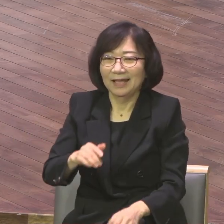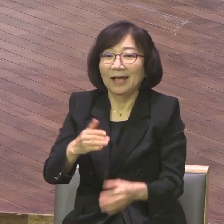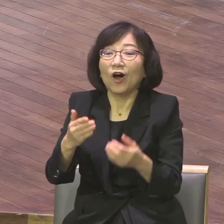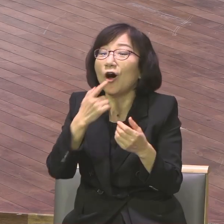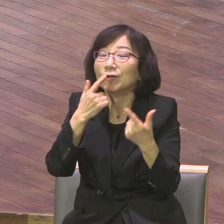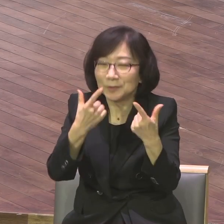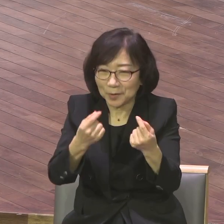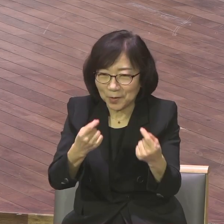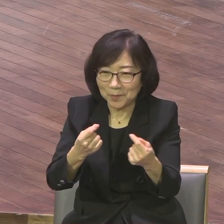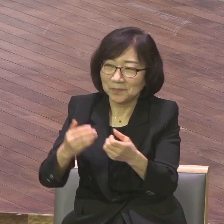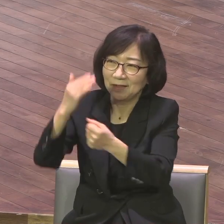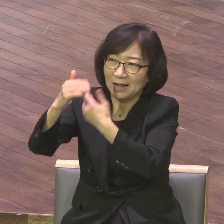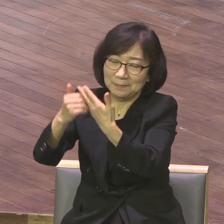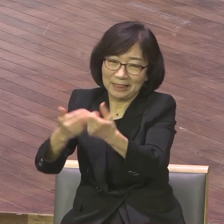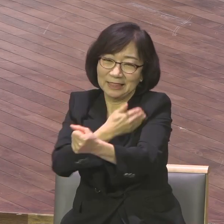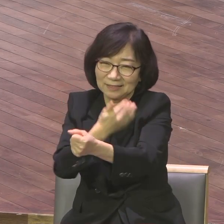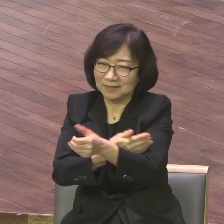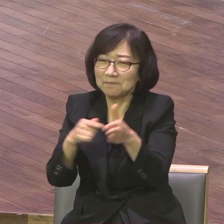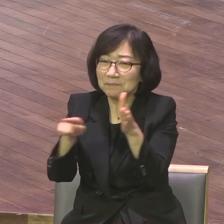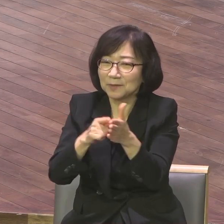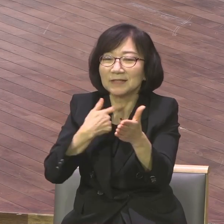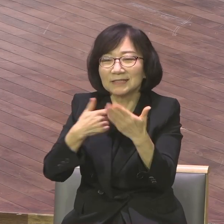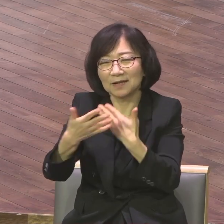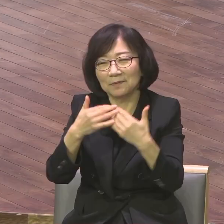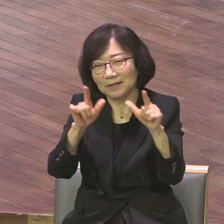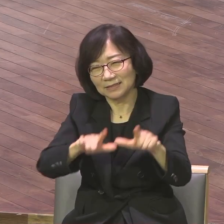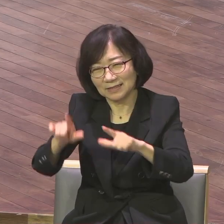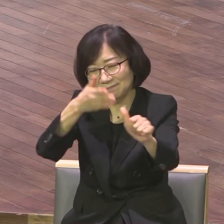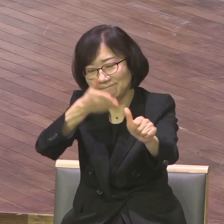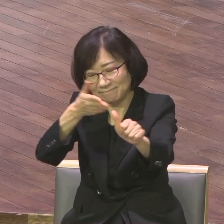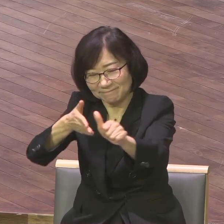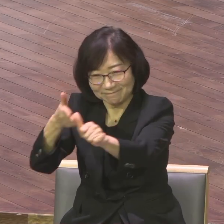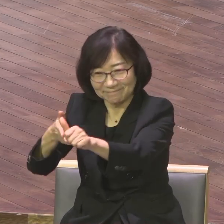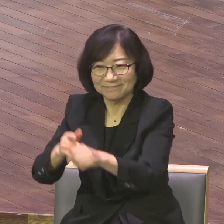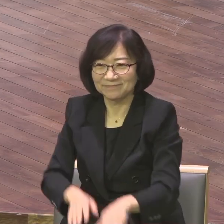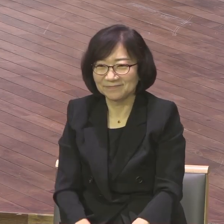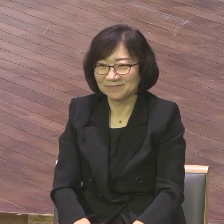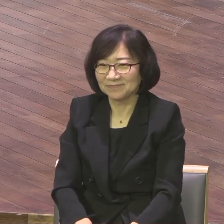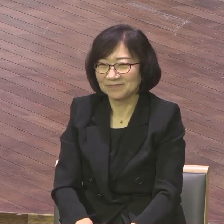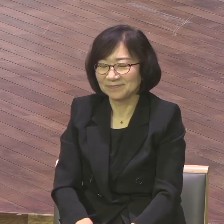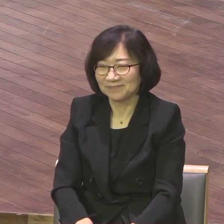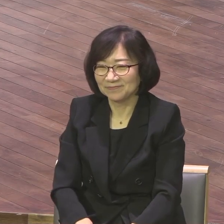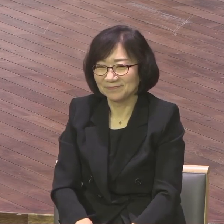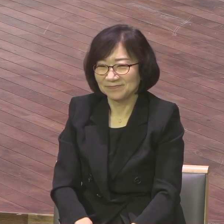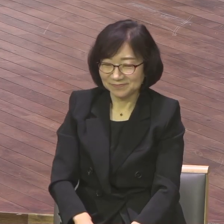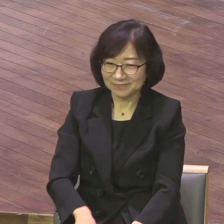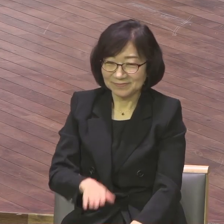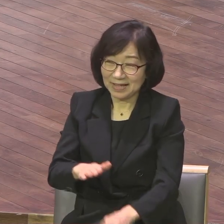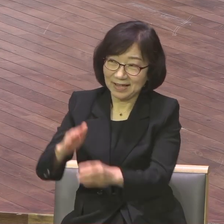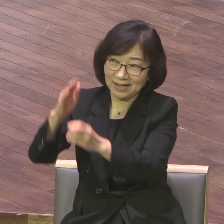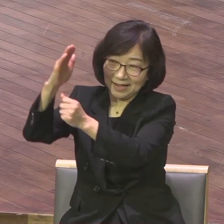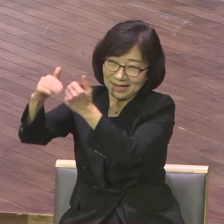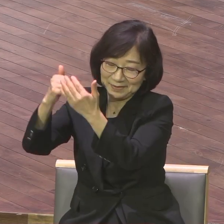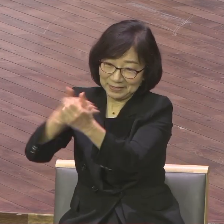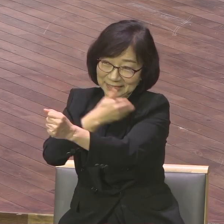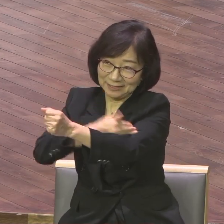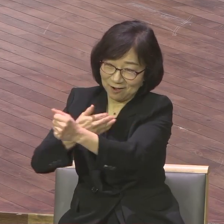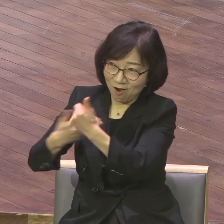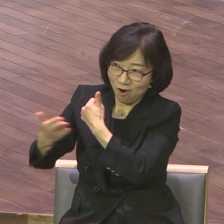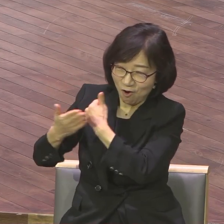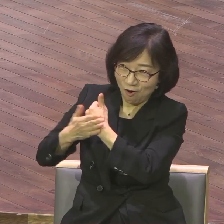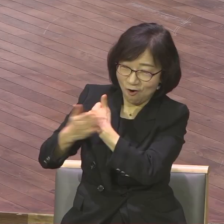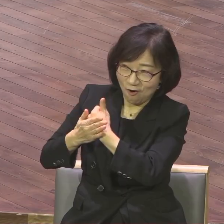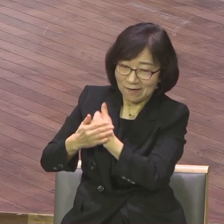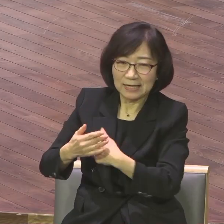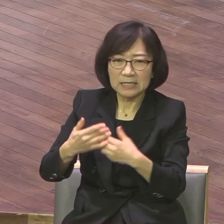모든 성도들, 시간이 흐를수록 하나님의 능력과 함께하며 실감나는 신앙생활